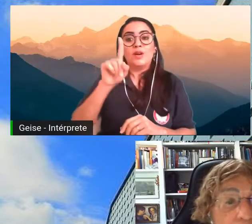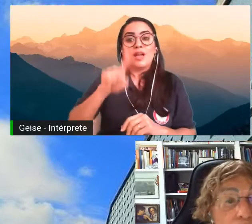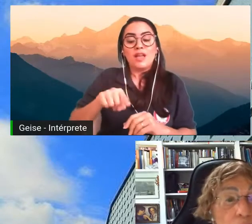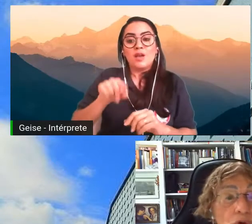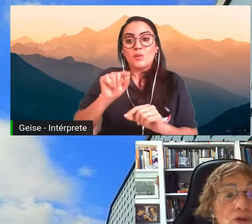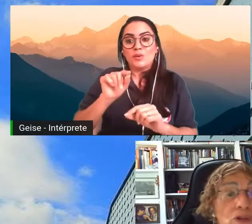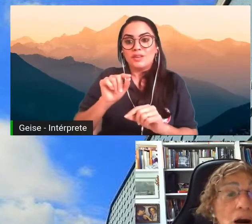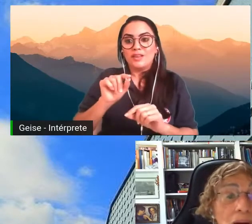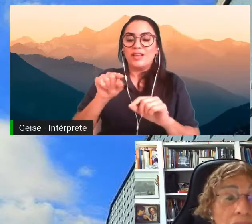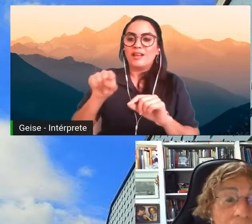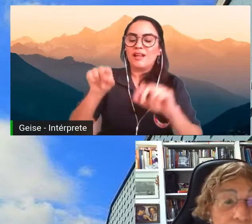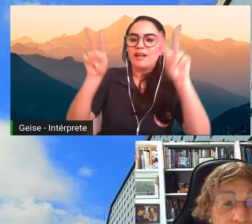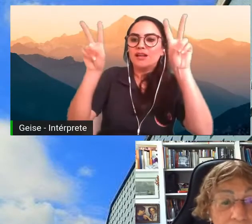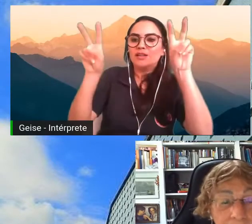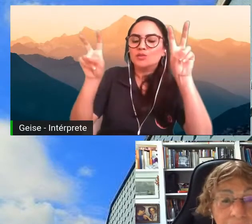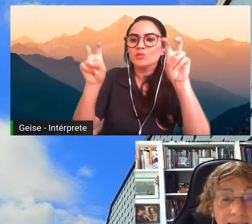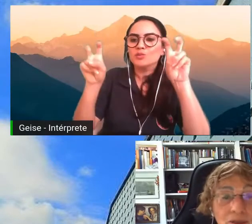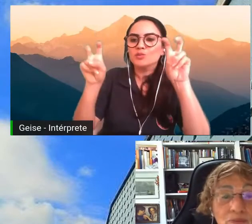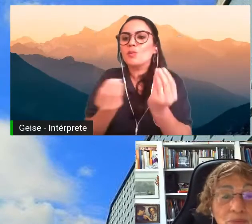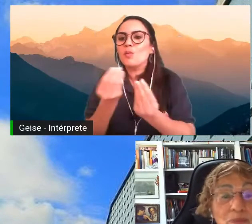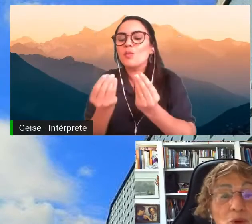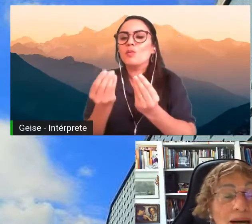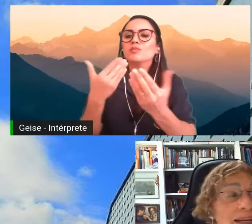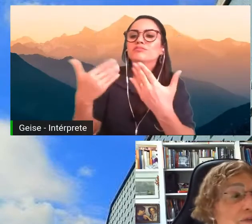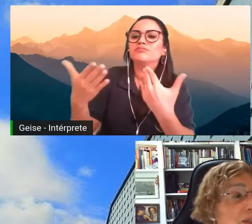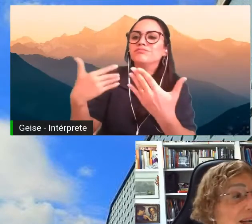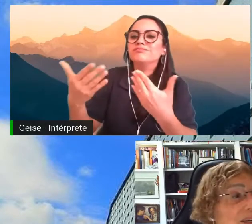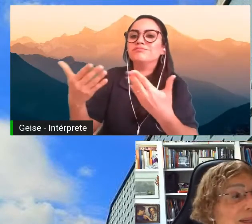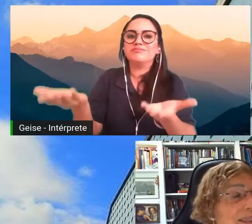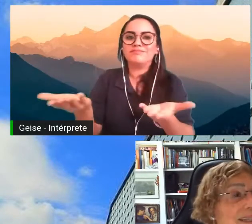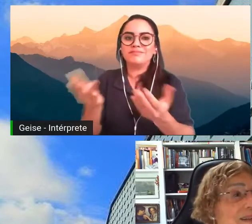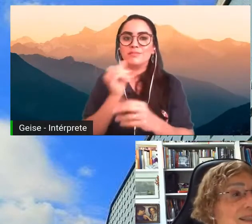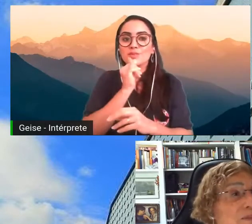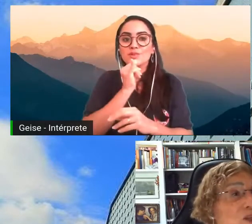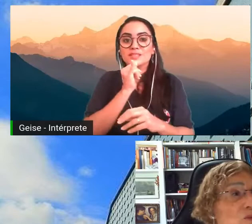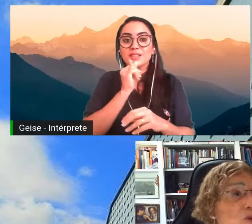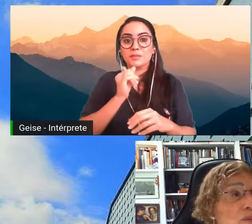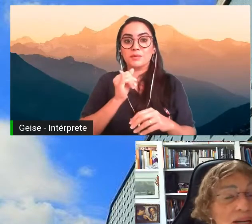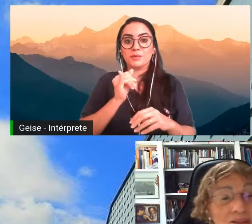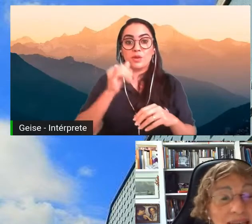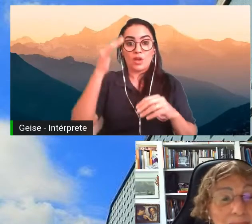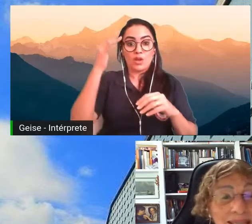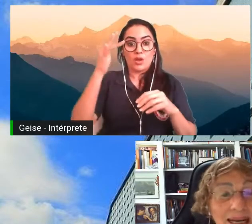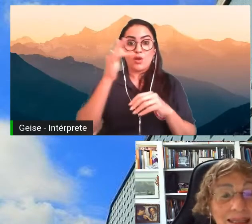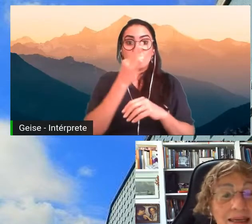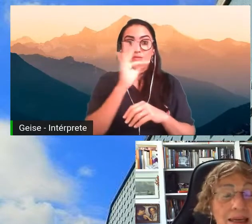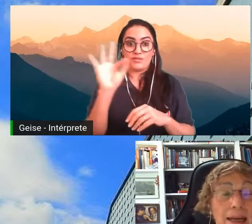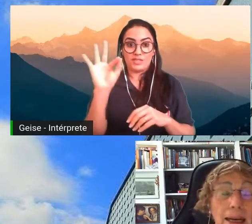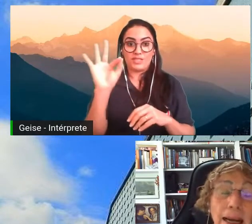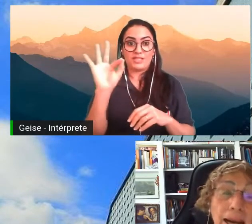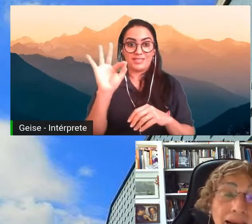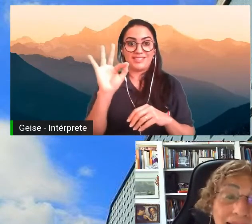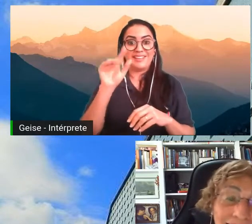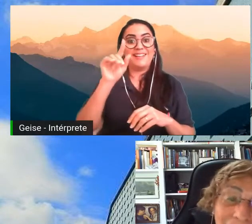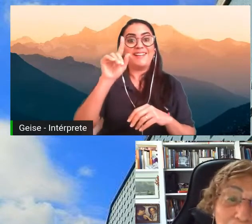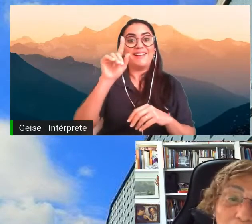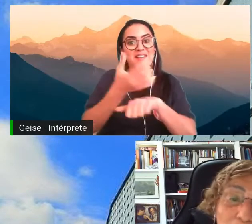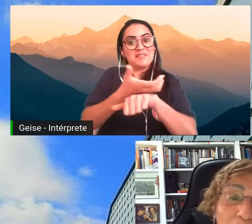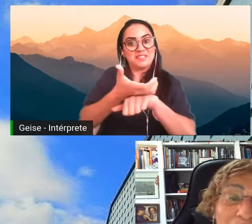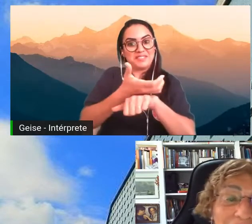Um professor, quando dá uma aula de física, eu tomaria física, que é uma ciência que eu admiro muito, embora não saiba nada.